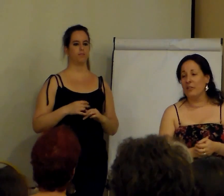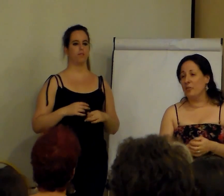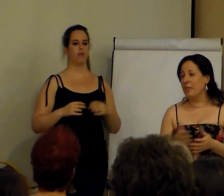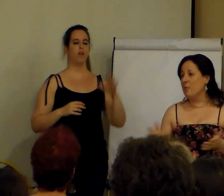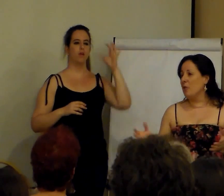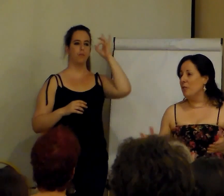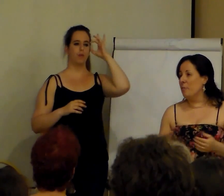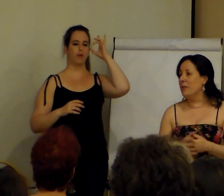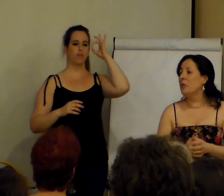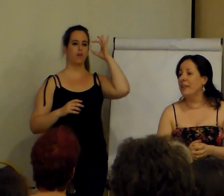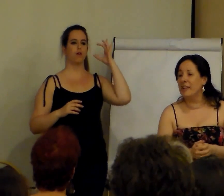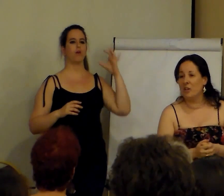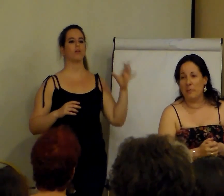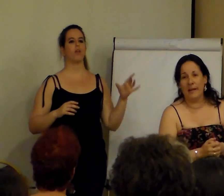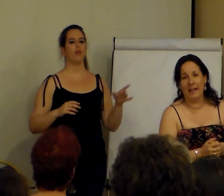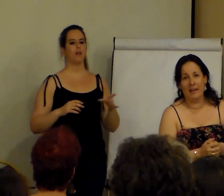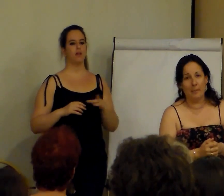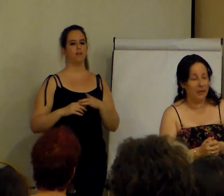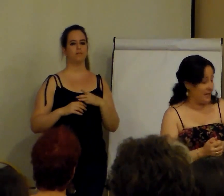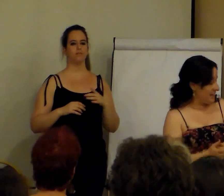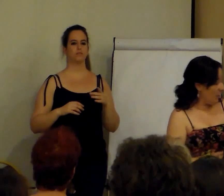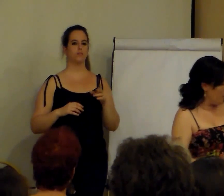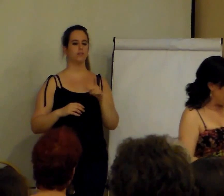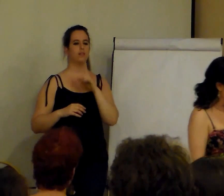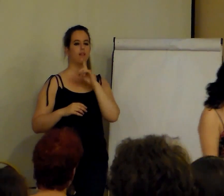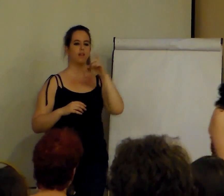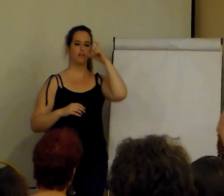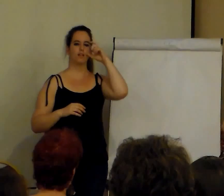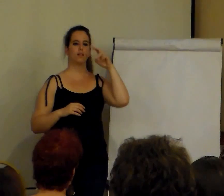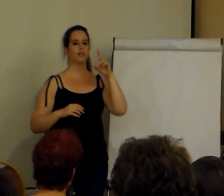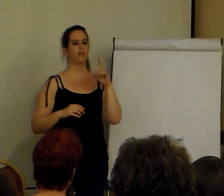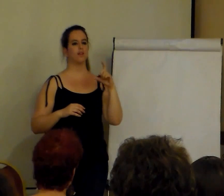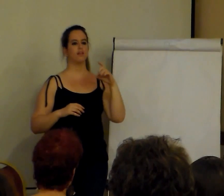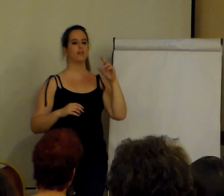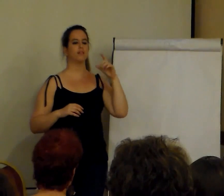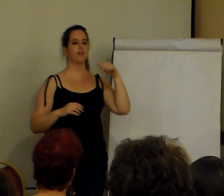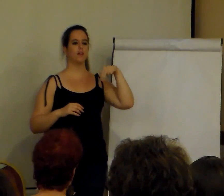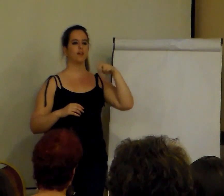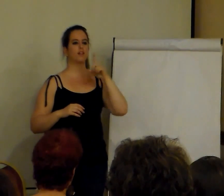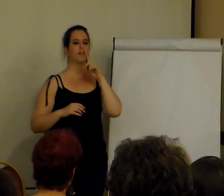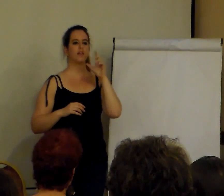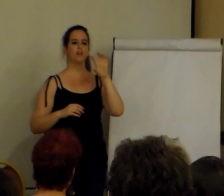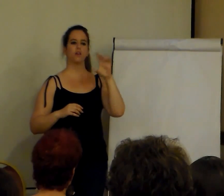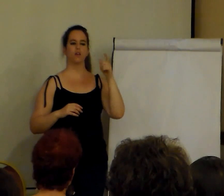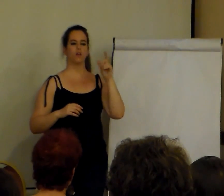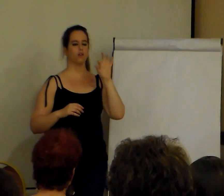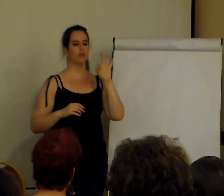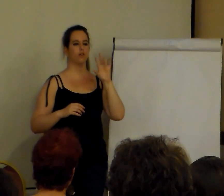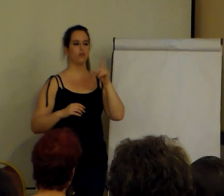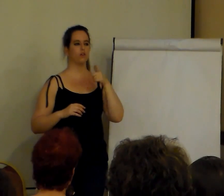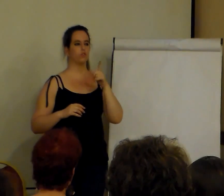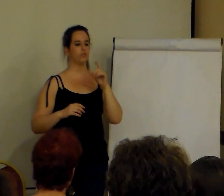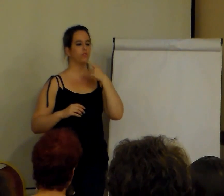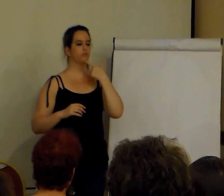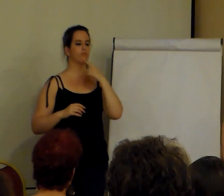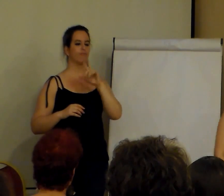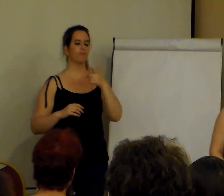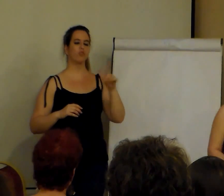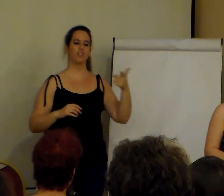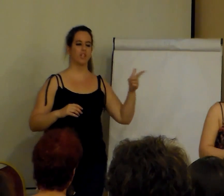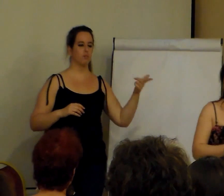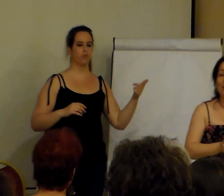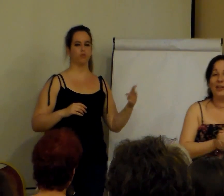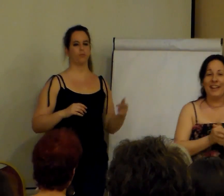sepan disculpar que no contamos con los medios técnicos para poder hacerlo, pero bueno, voy a seguir igualmente la charla para